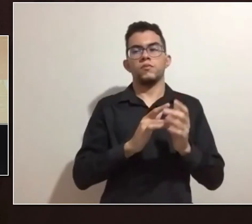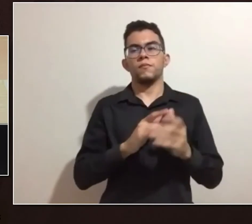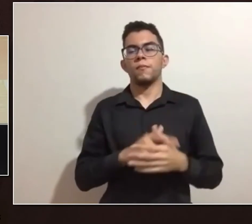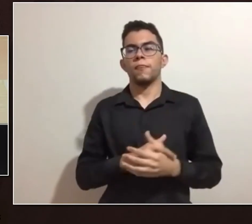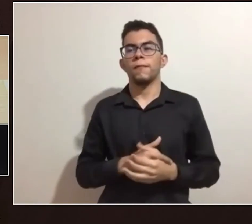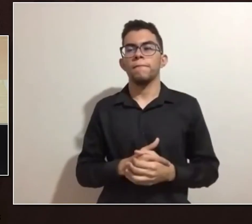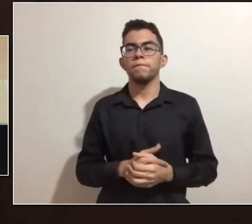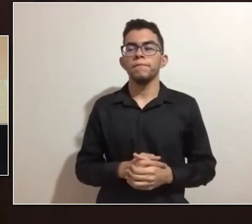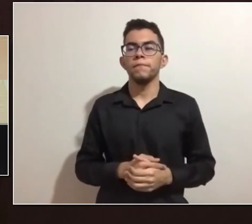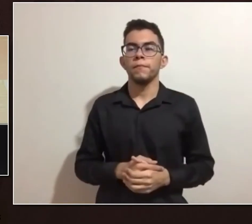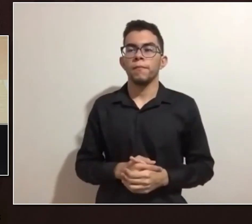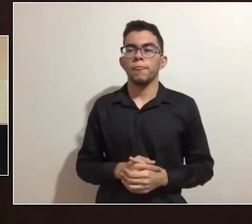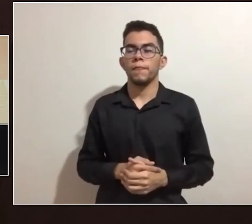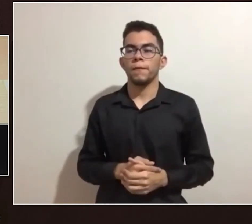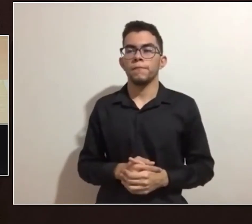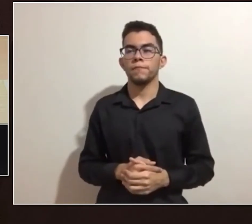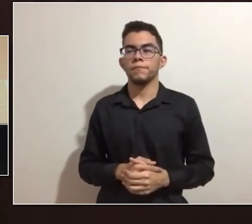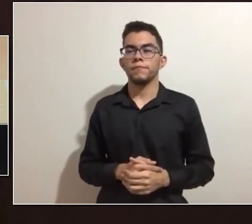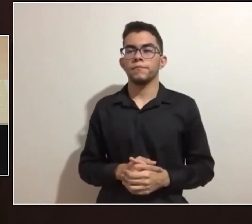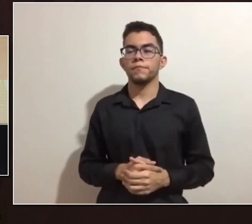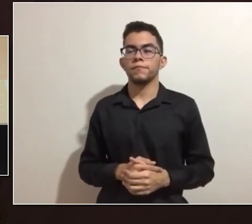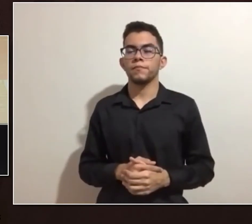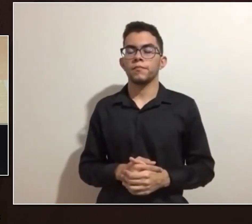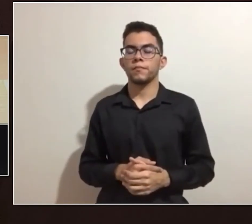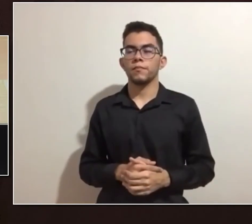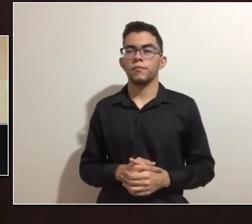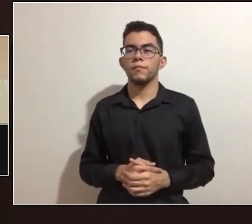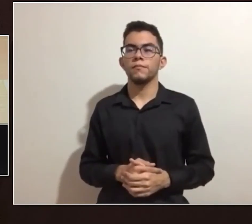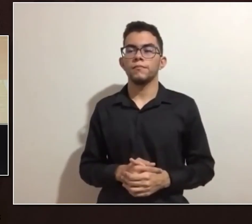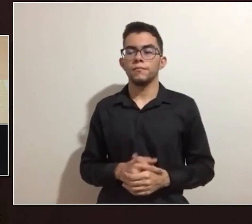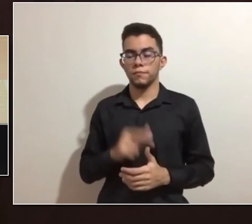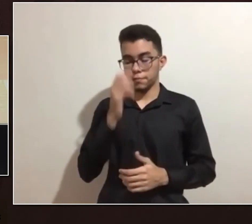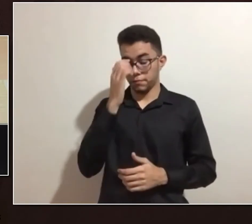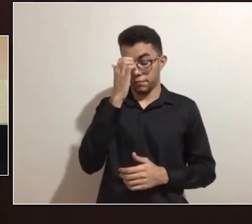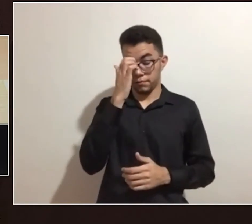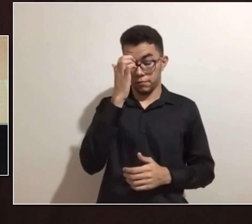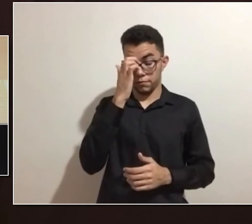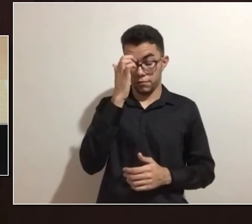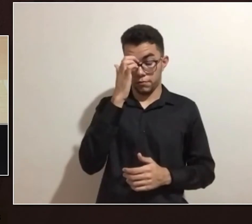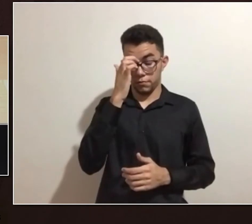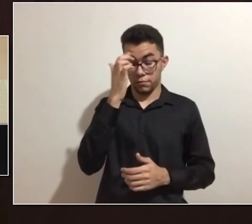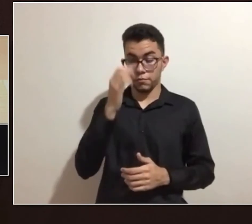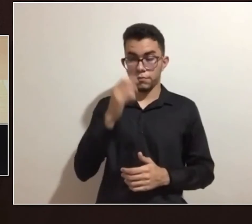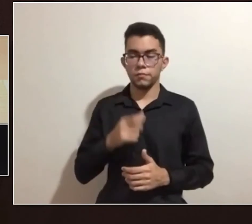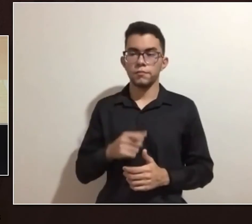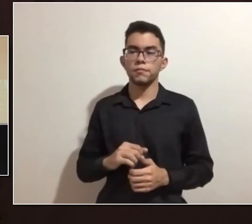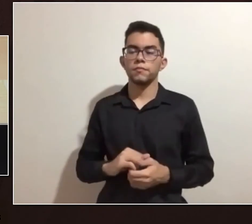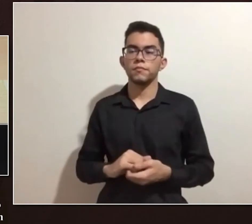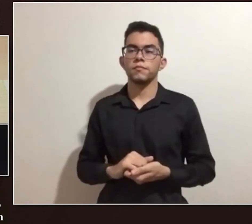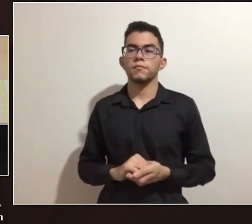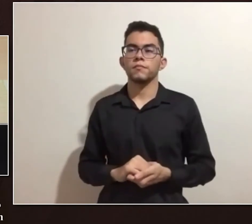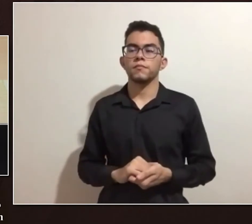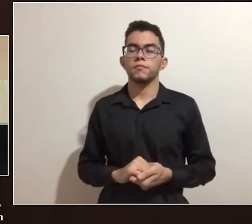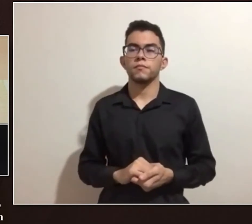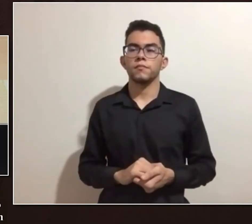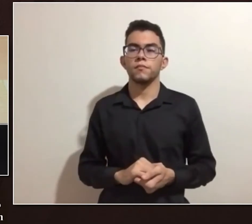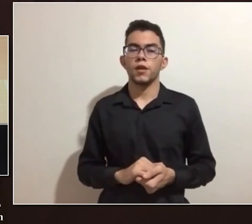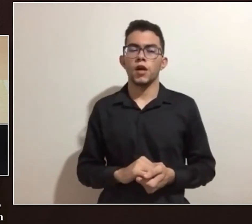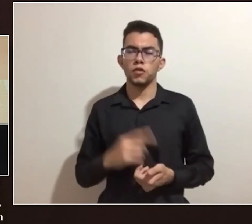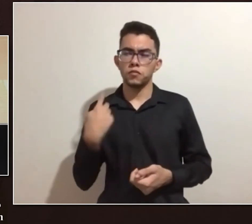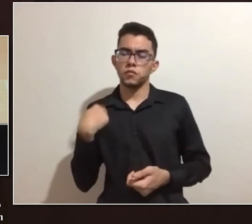que tropeçam na palavra, sendo desobedientes, para o que também foram postos. Vós,